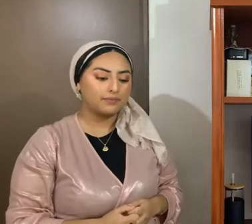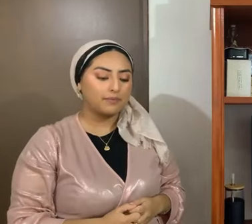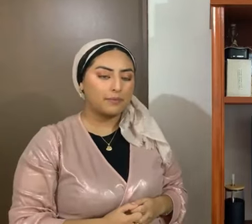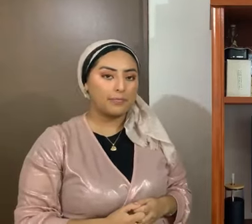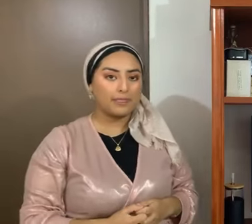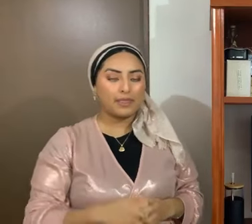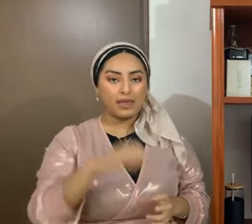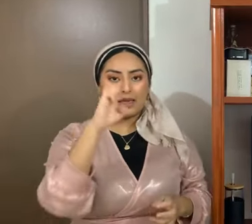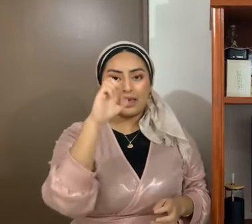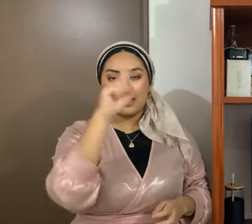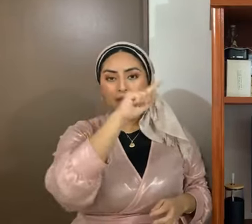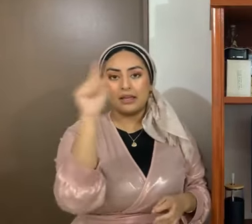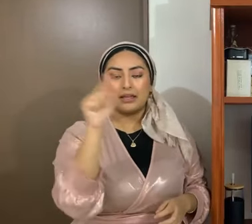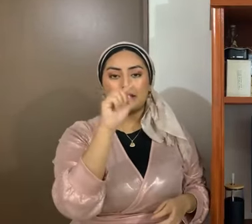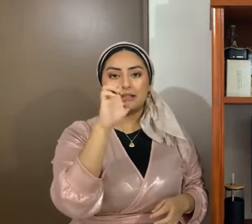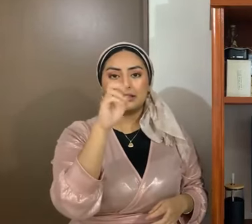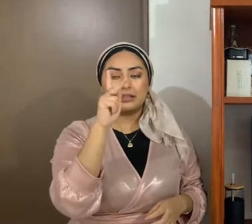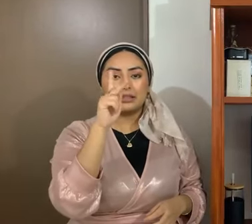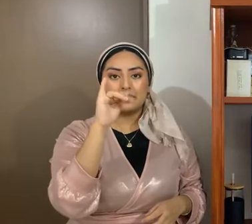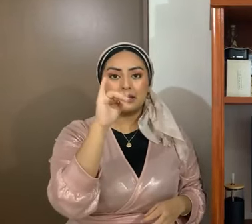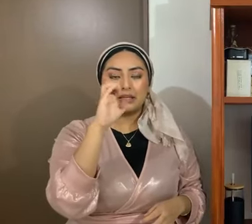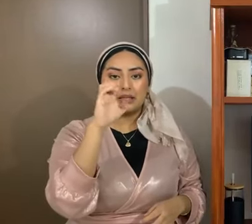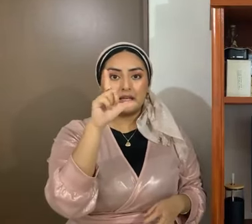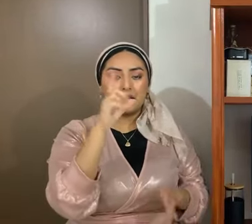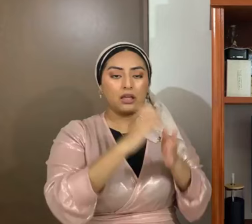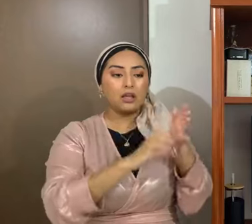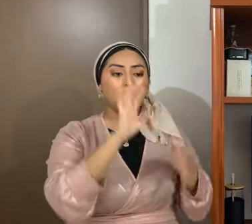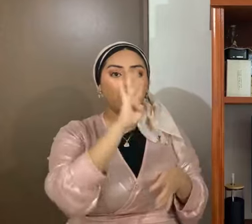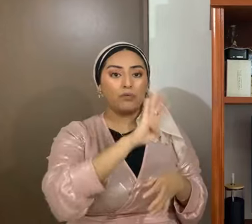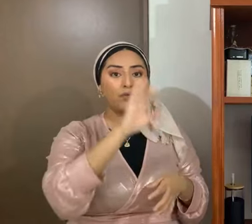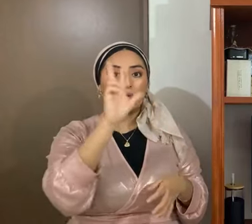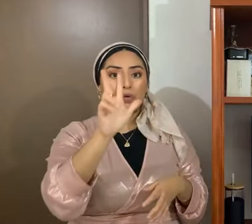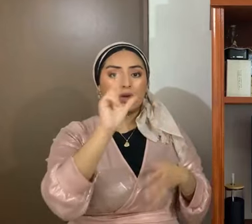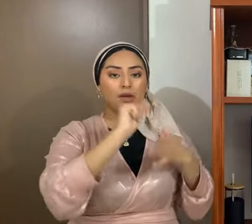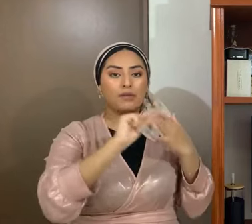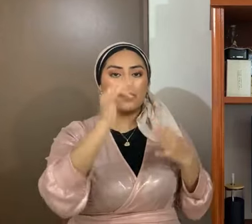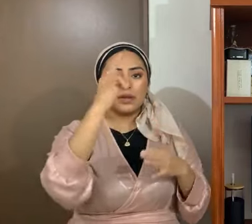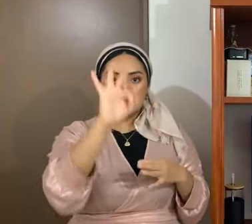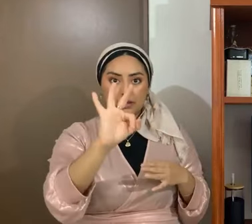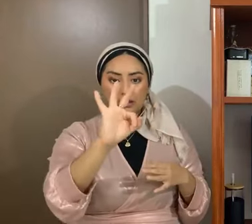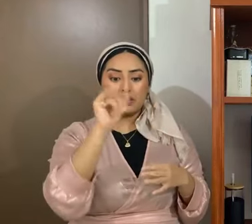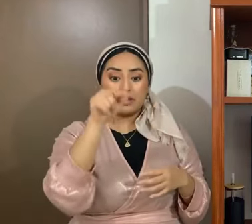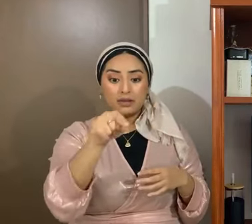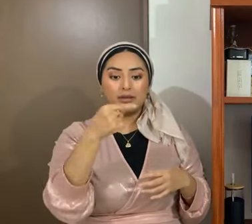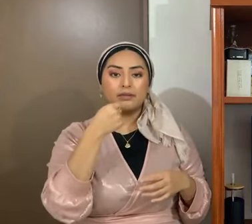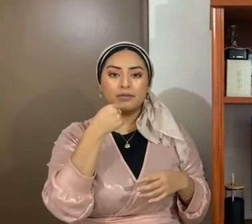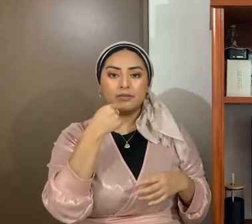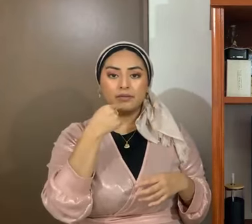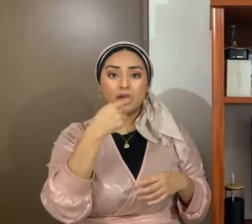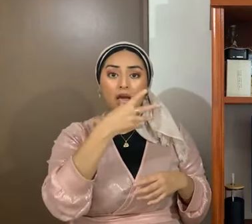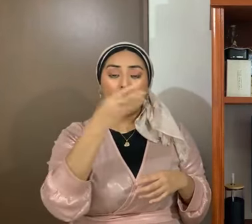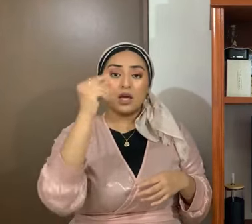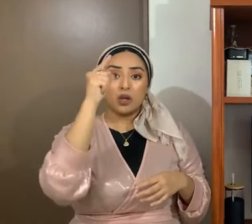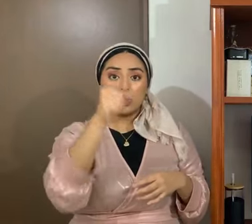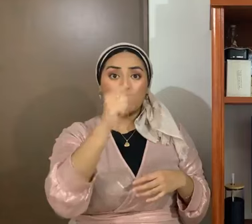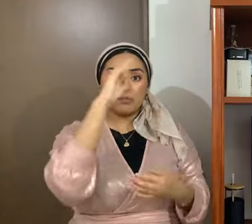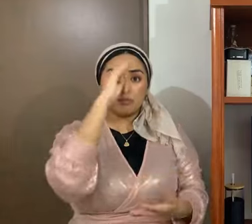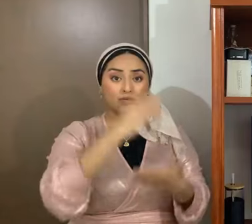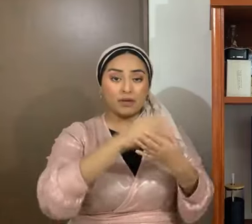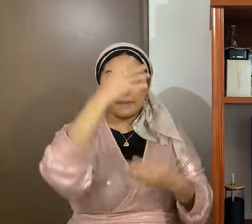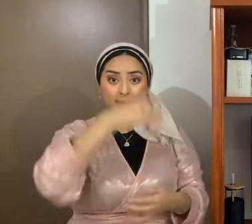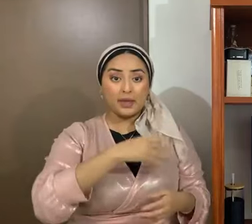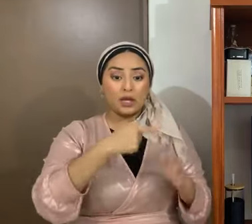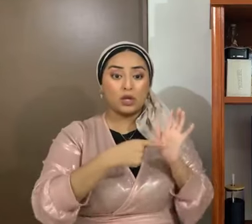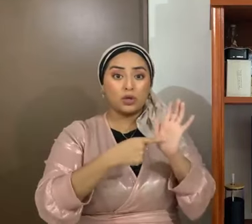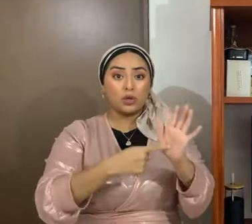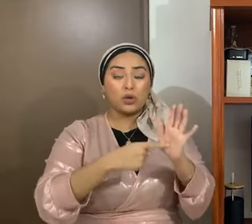Haftará. Ezequiel 43, verso 19. Y entonces dice ahí, y tú, hijo de hombre,